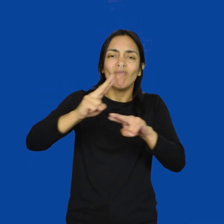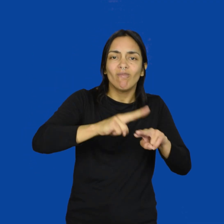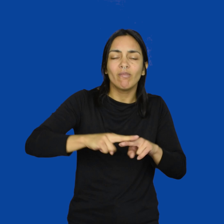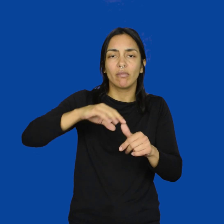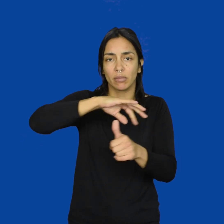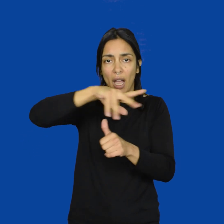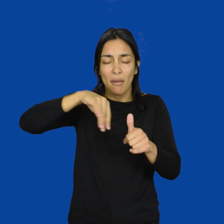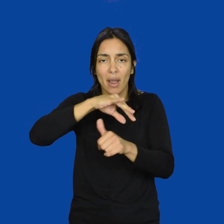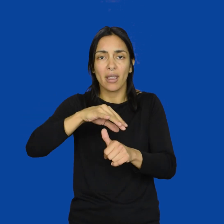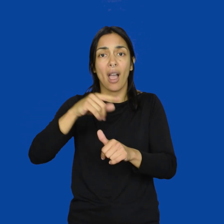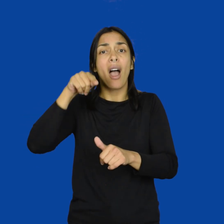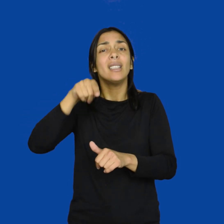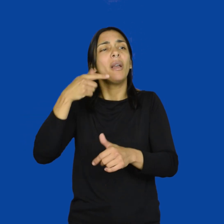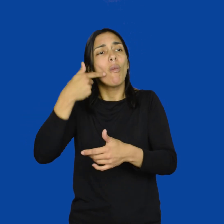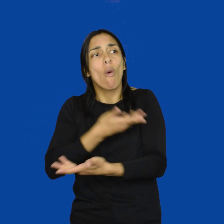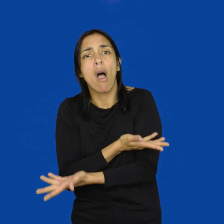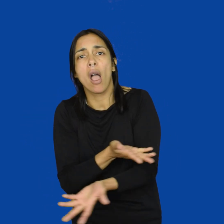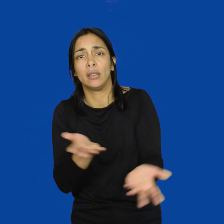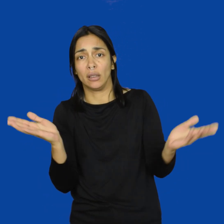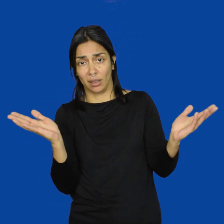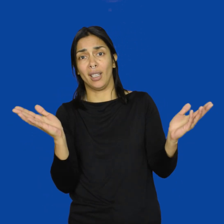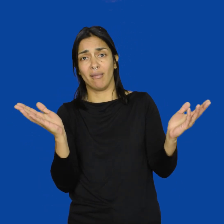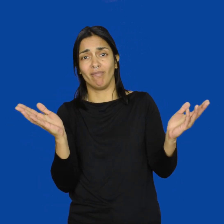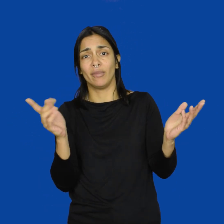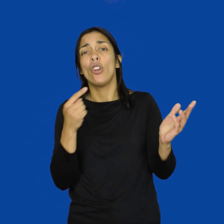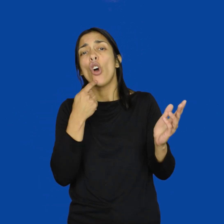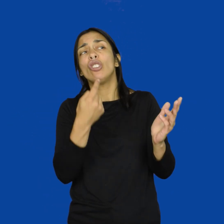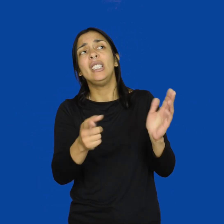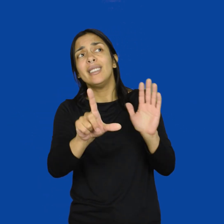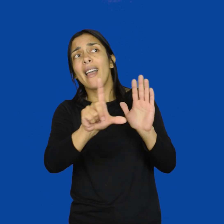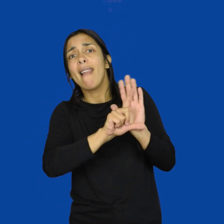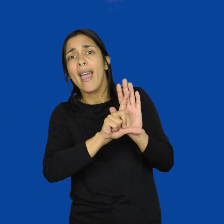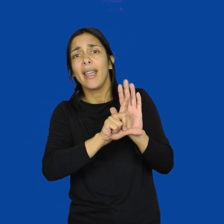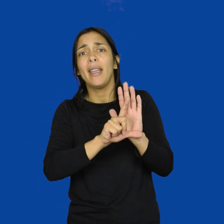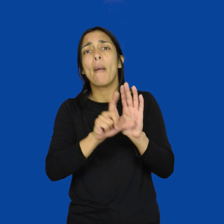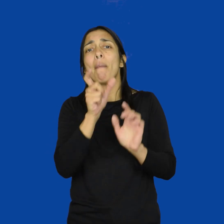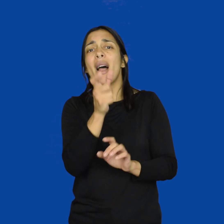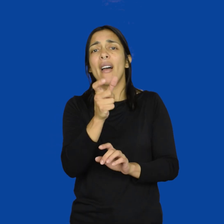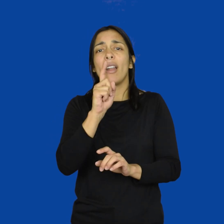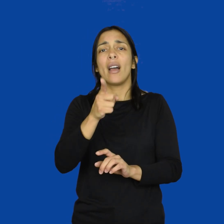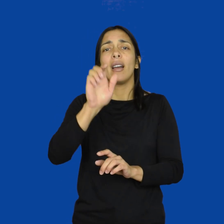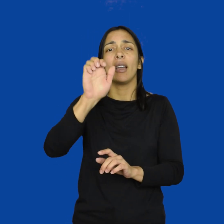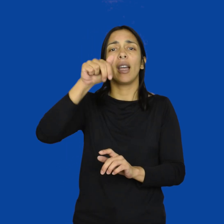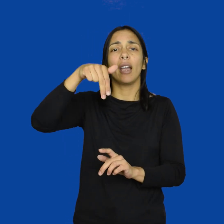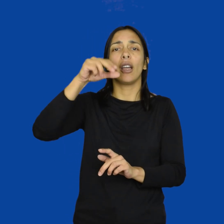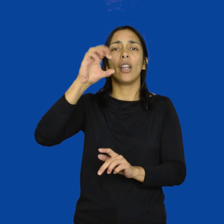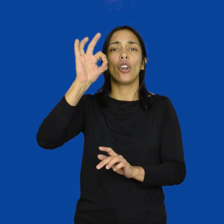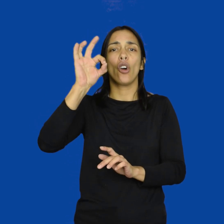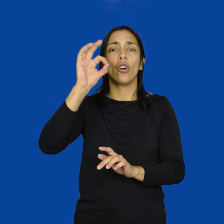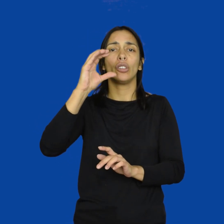esta manera se consigue visibilizar, aunque no se rotula el crimen como genocidio, los hechos perpetrados contra